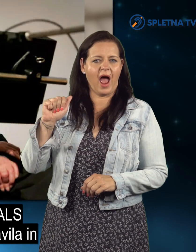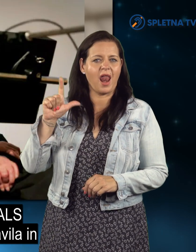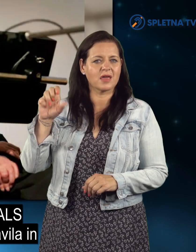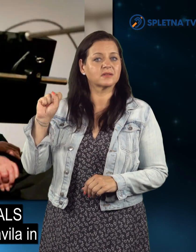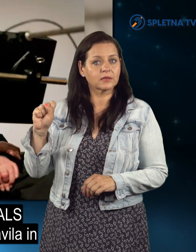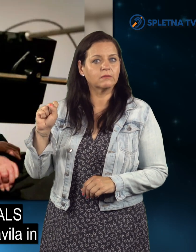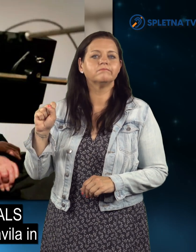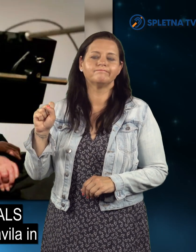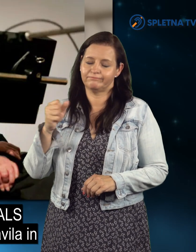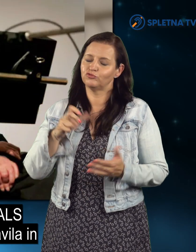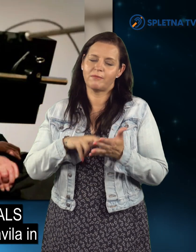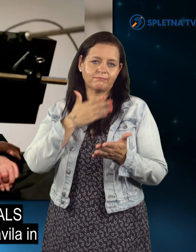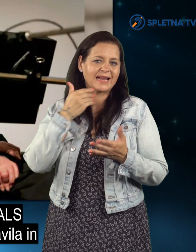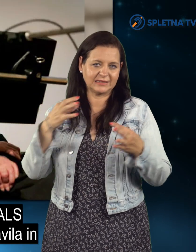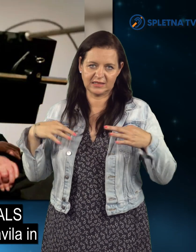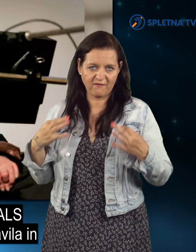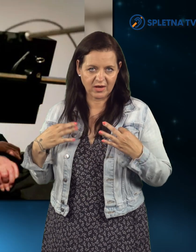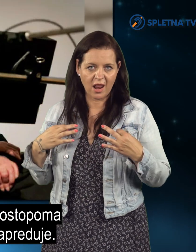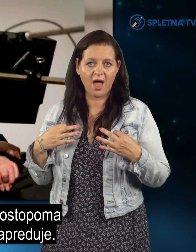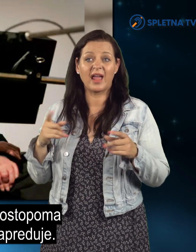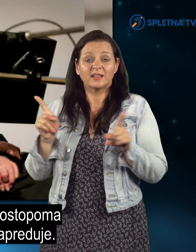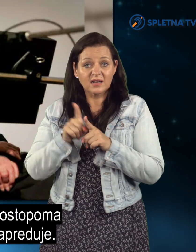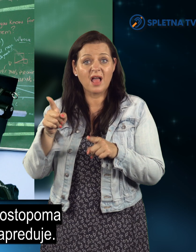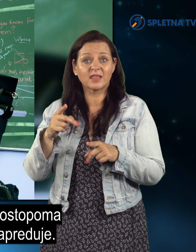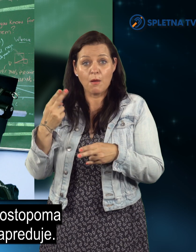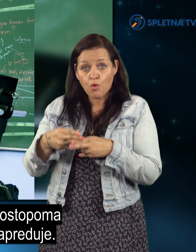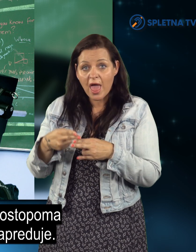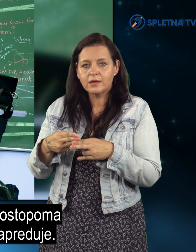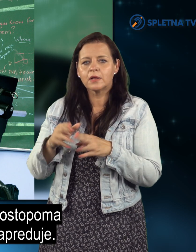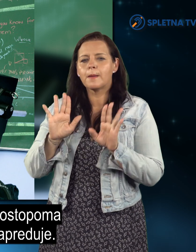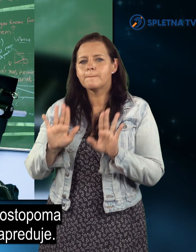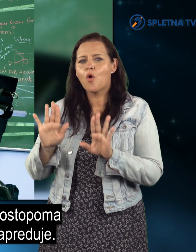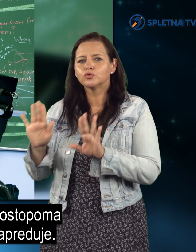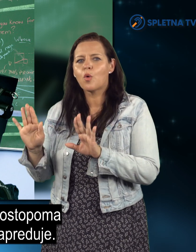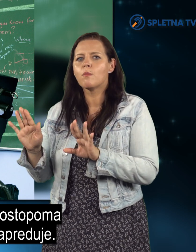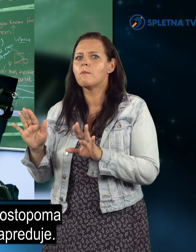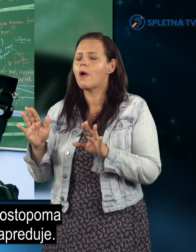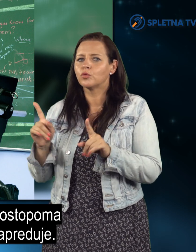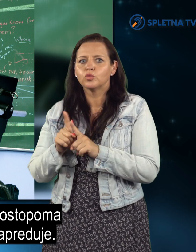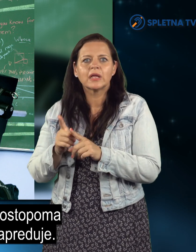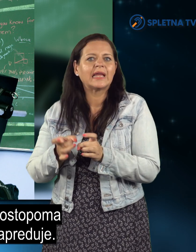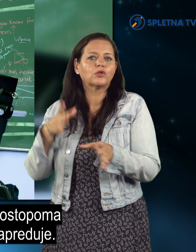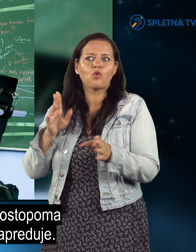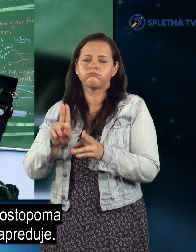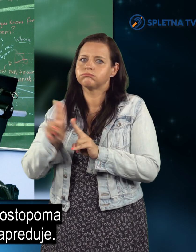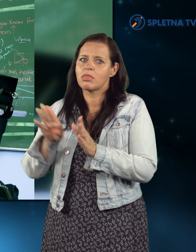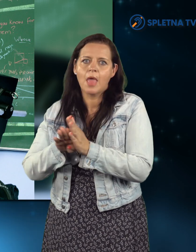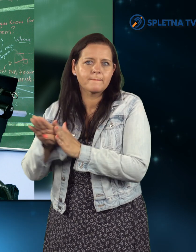Bolniki z ALS so brez zdravila in hkrati bolezen postopoma in dokaj hitro